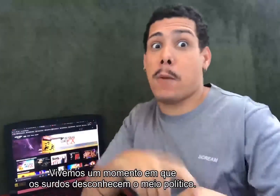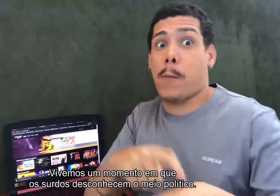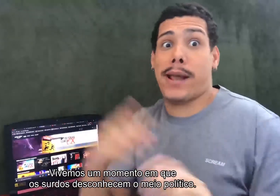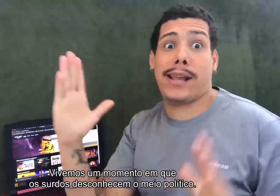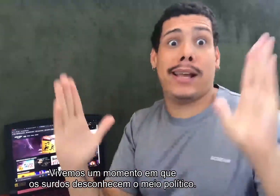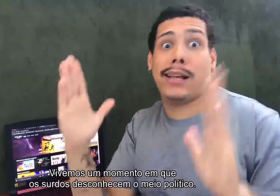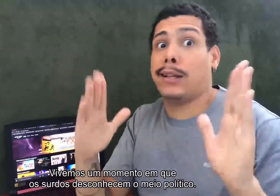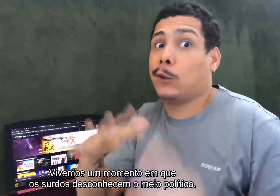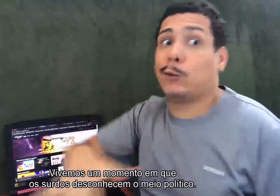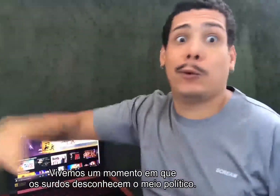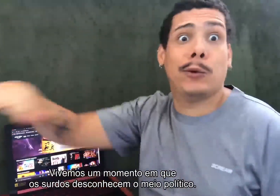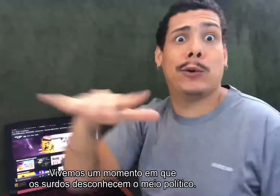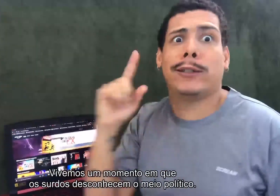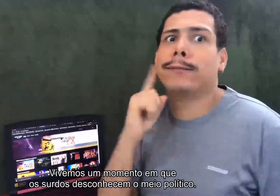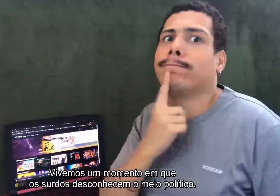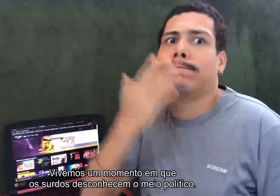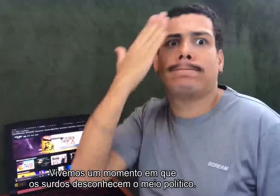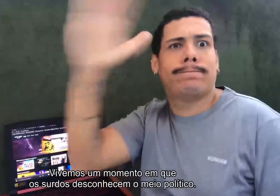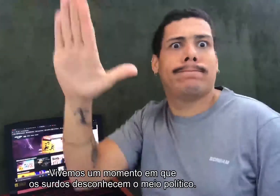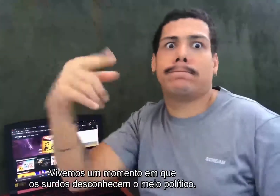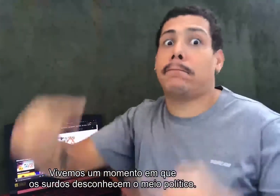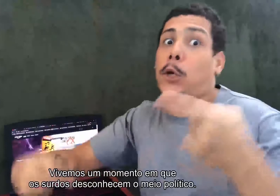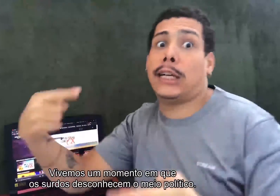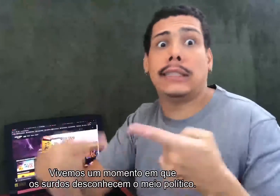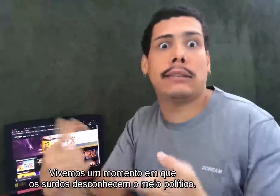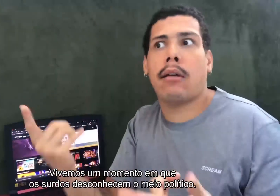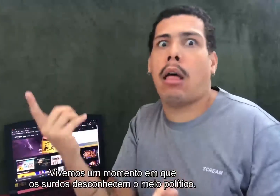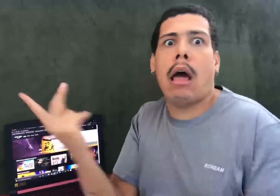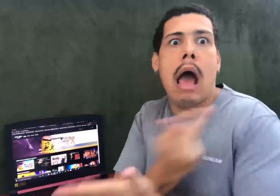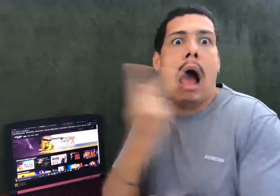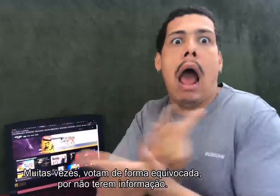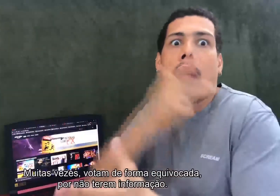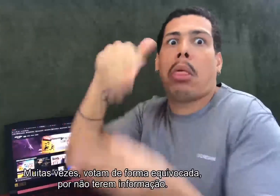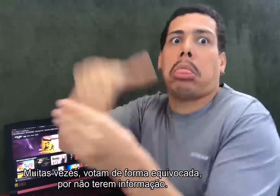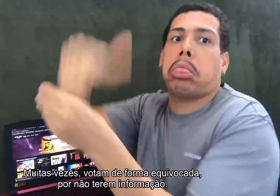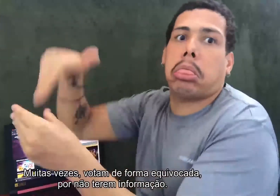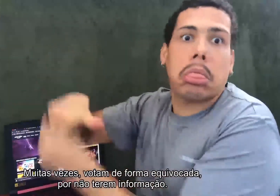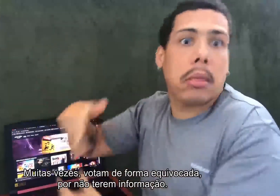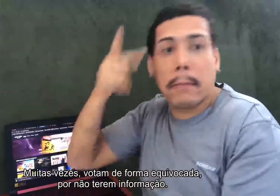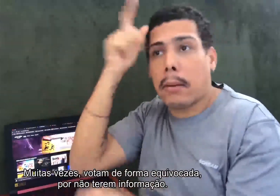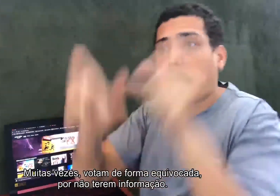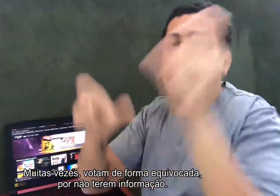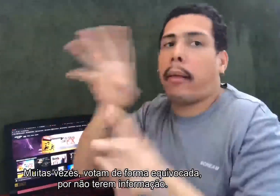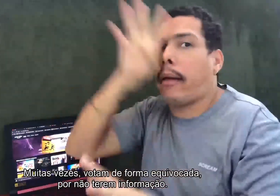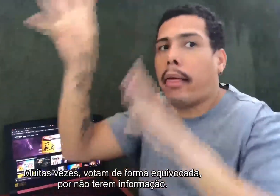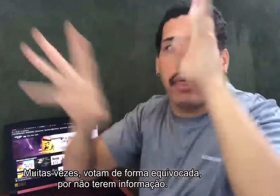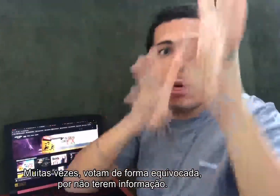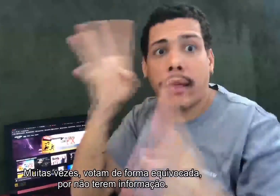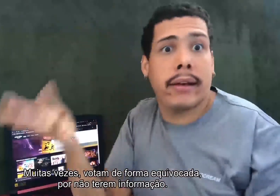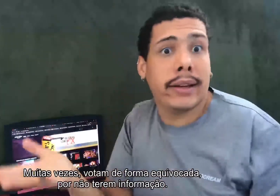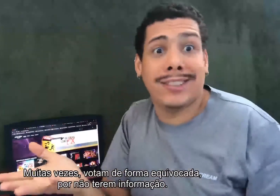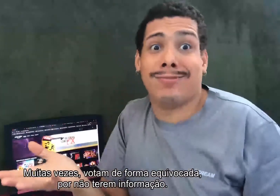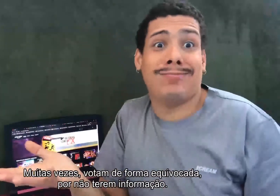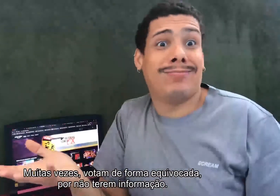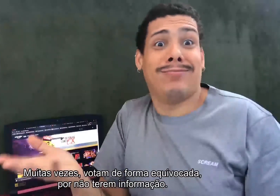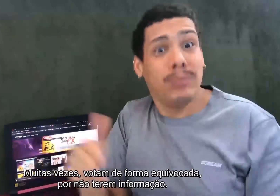em que os surdos desconhecem o meio político. Muitas vezes votam de forma equivocada por não terem